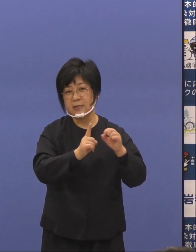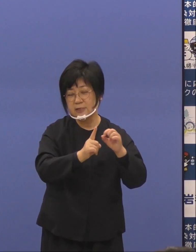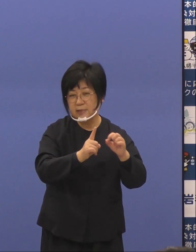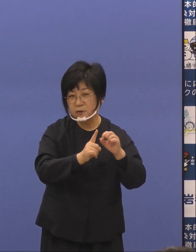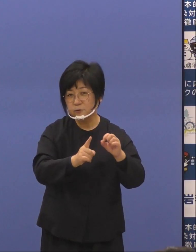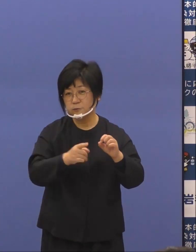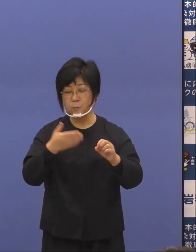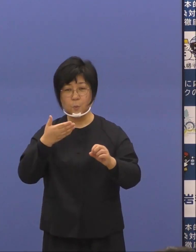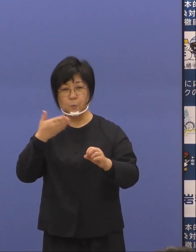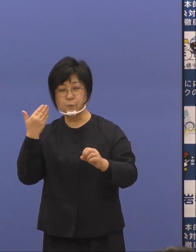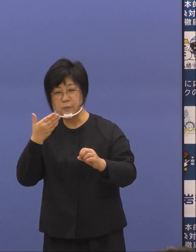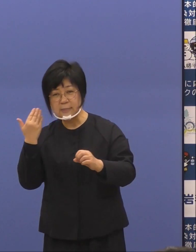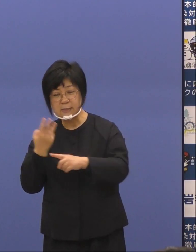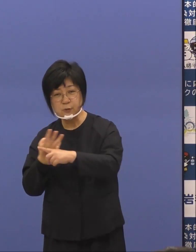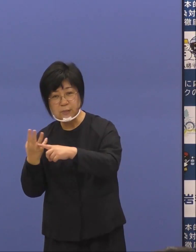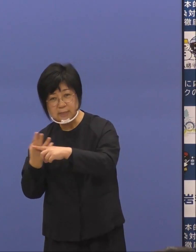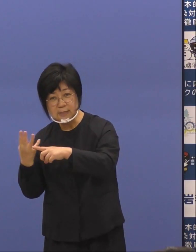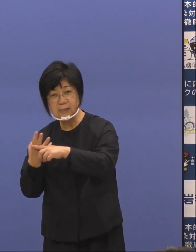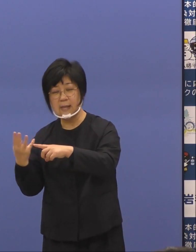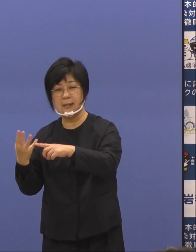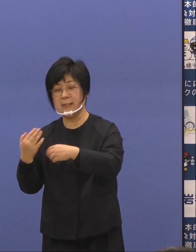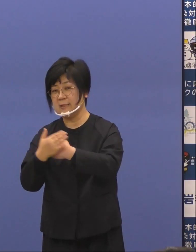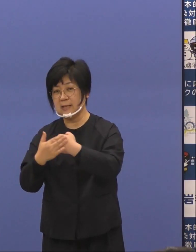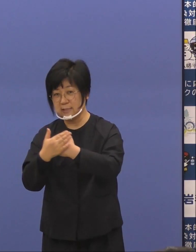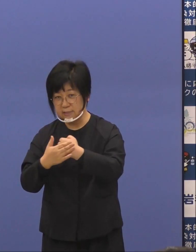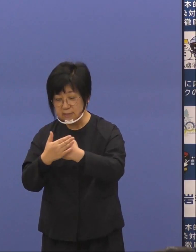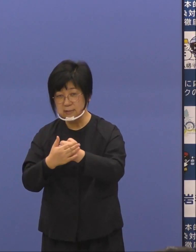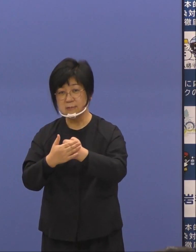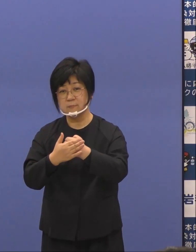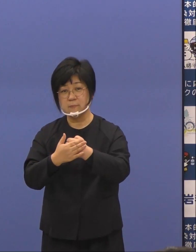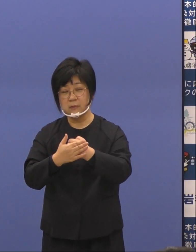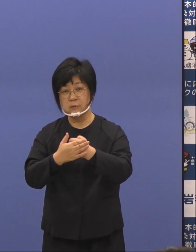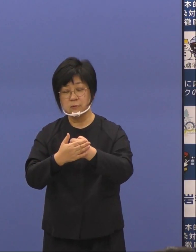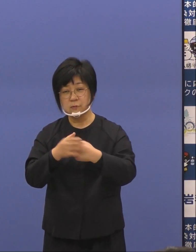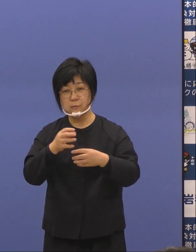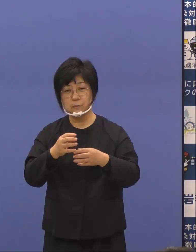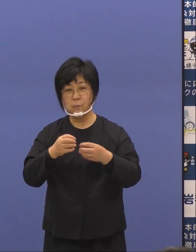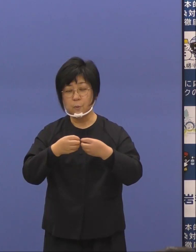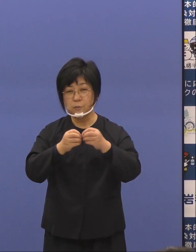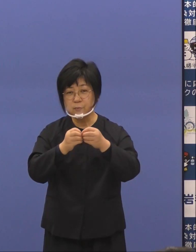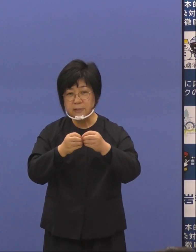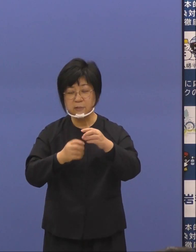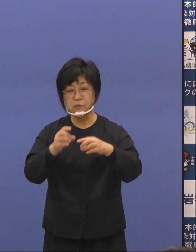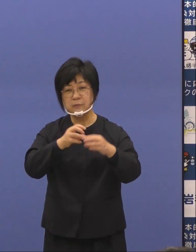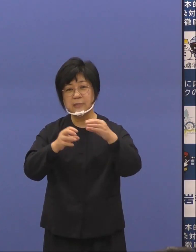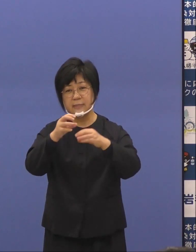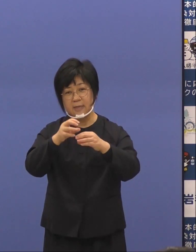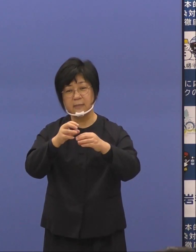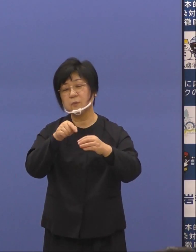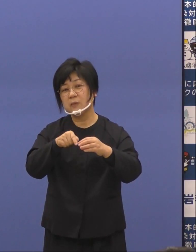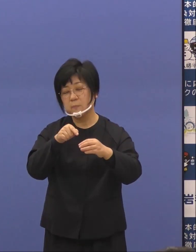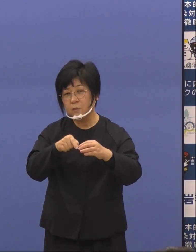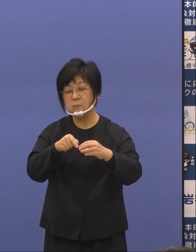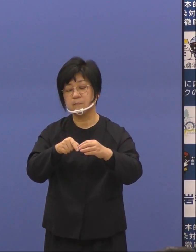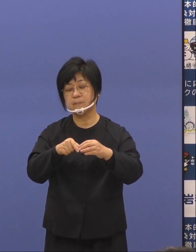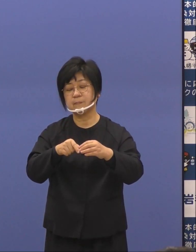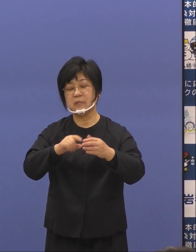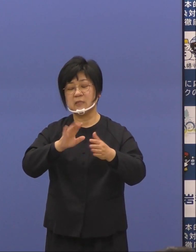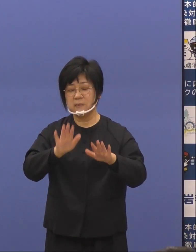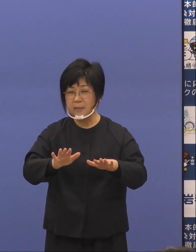という、そういう、組み立てっていうのも非常に時代にマッ